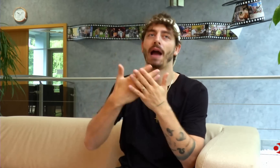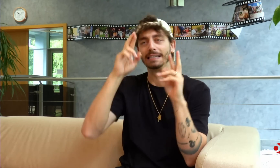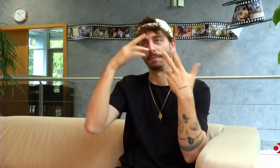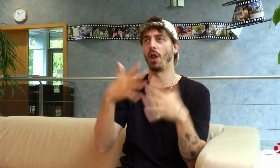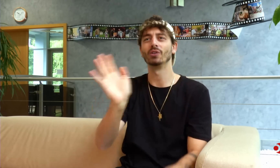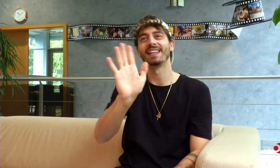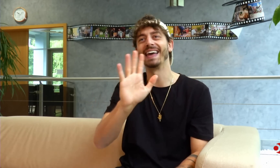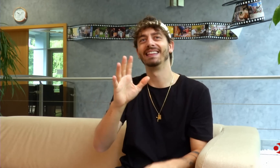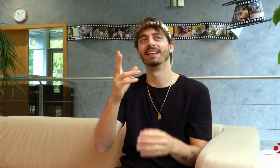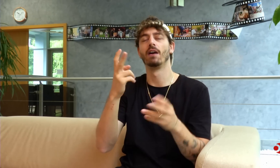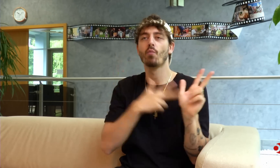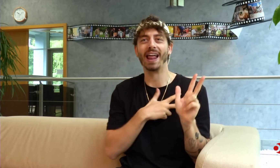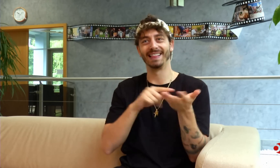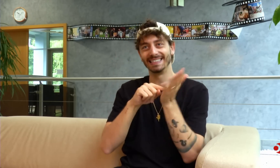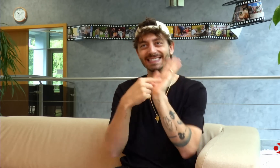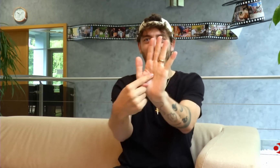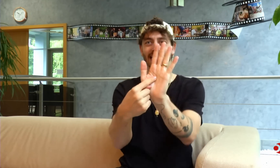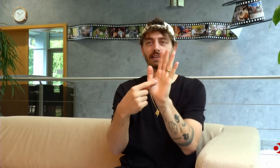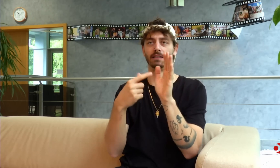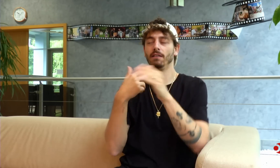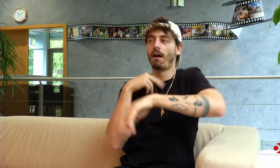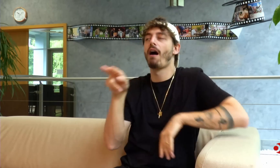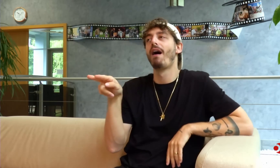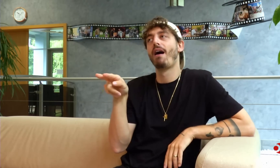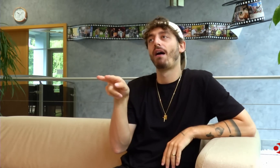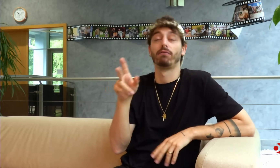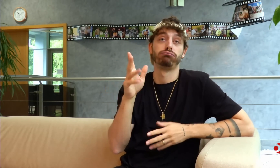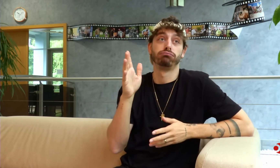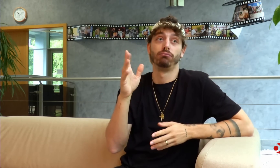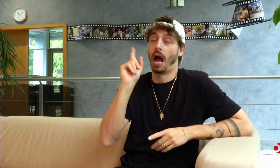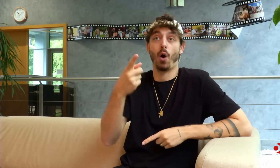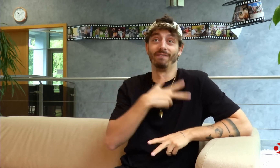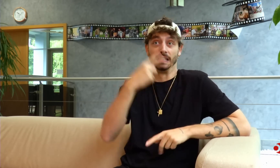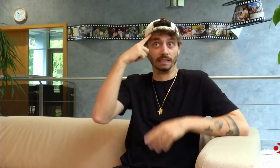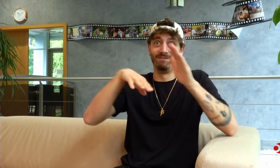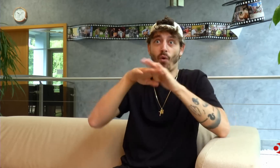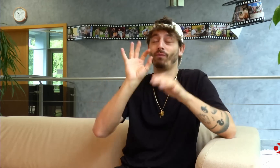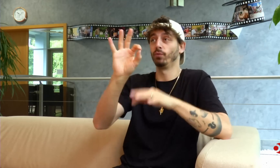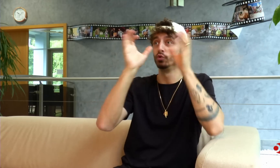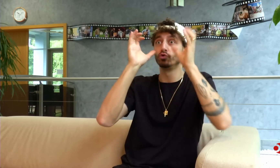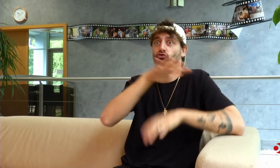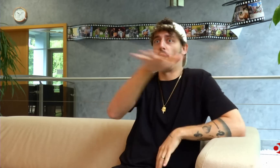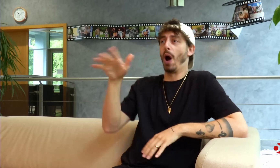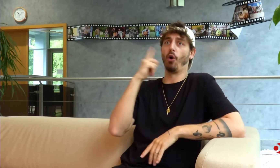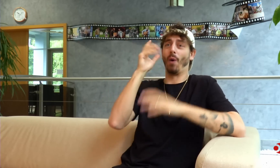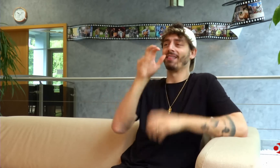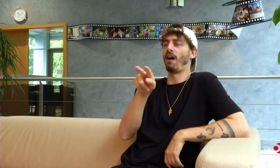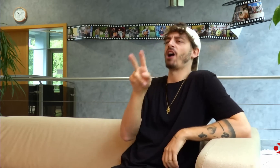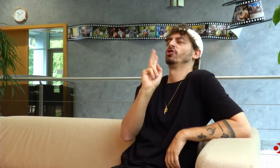wir respektlos sein wollen. Auf gar keinen Fall. Es soll die Wirklichkeit wiedergeben und die hörenden ZuschauerInnen zum